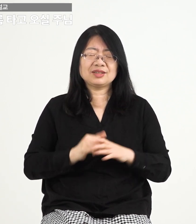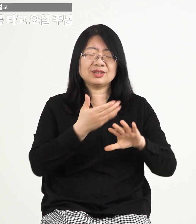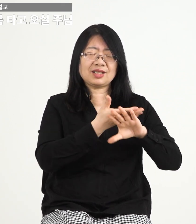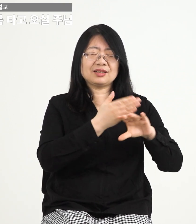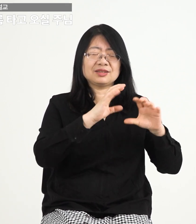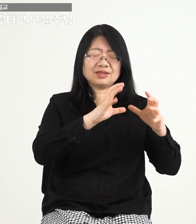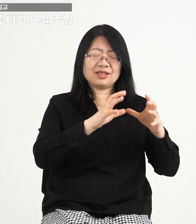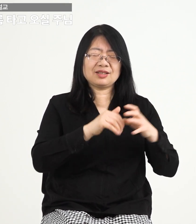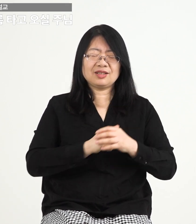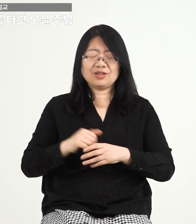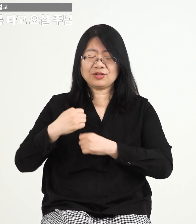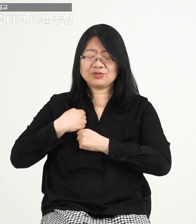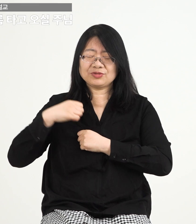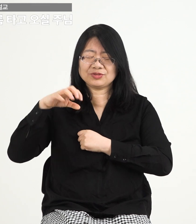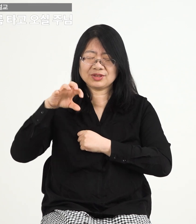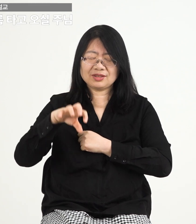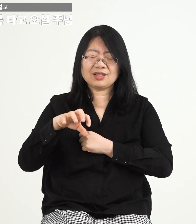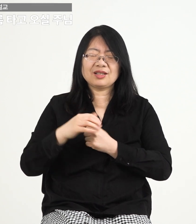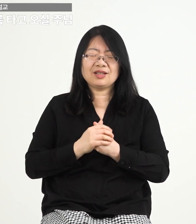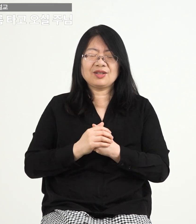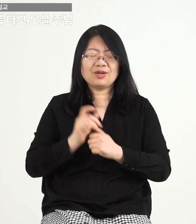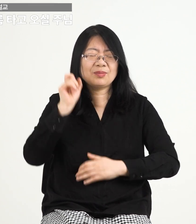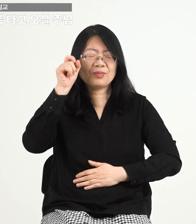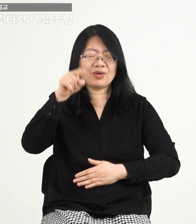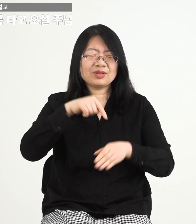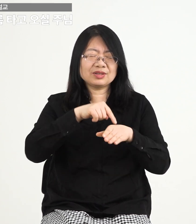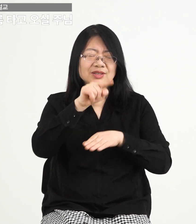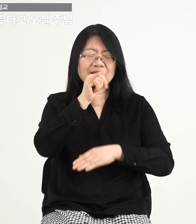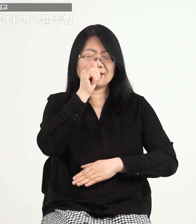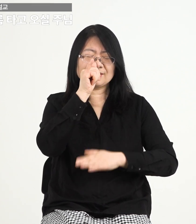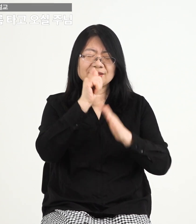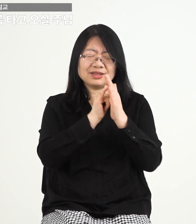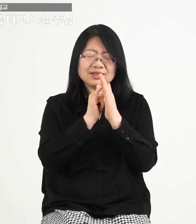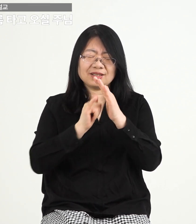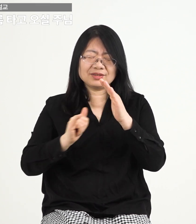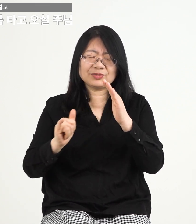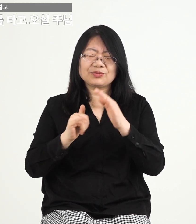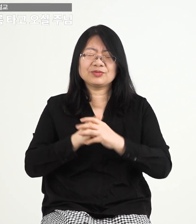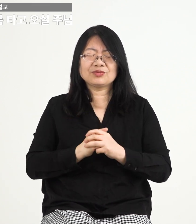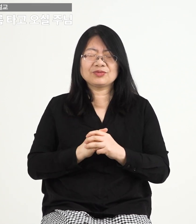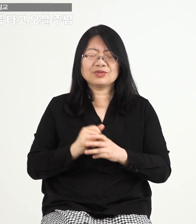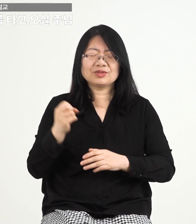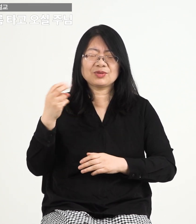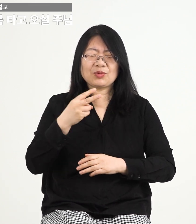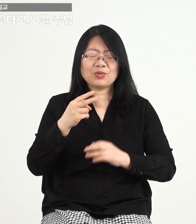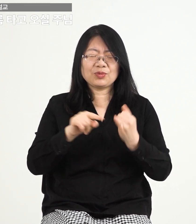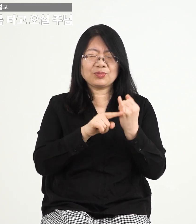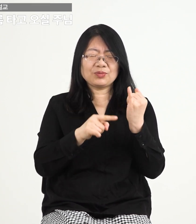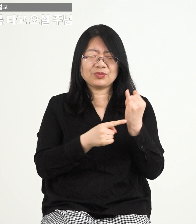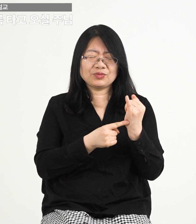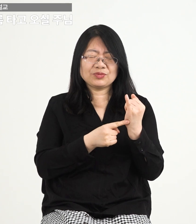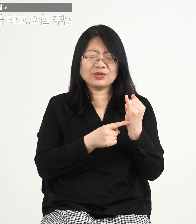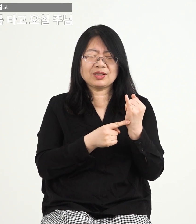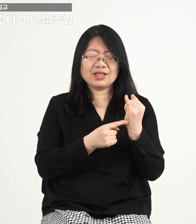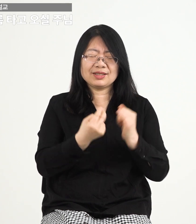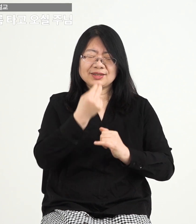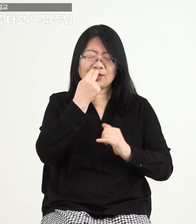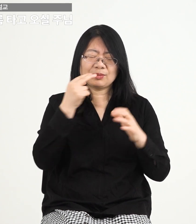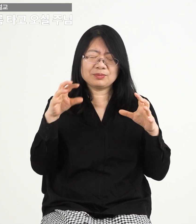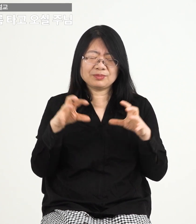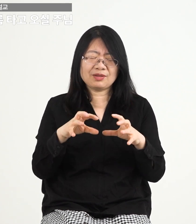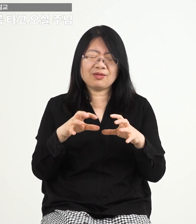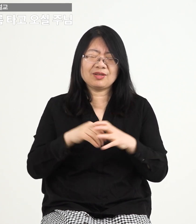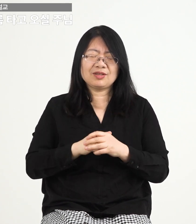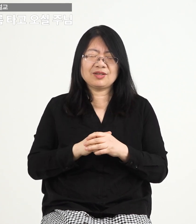해외, 군에 멀리 출타해 있는 가족들, 그리고 복중의